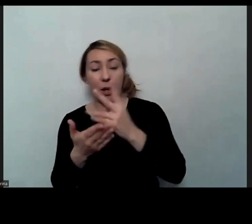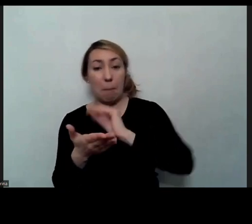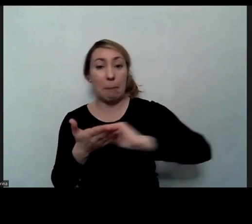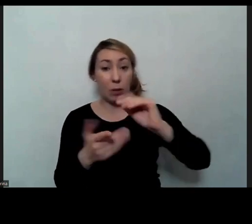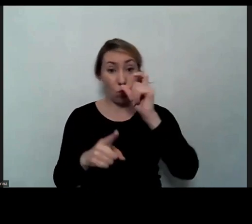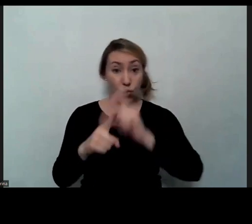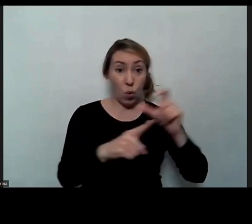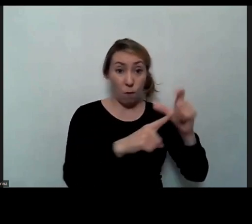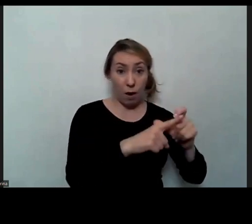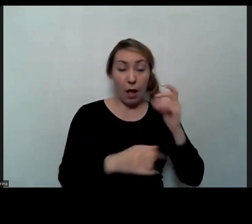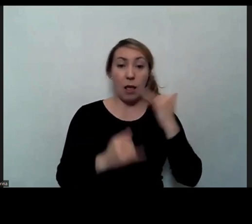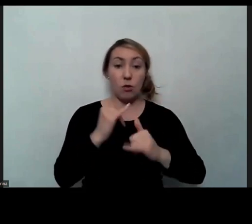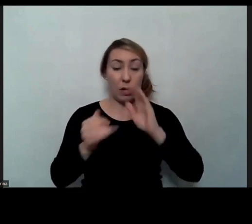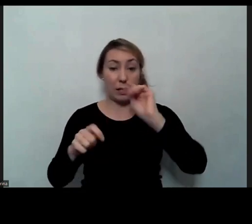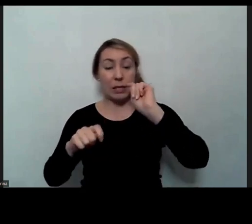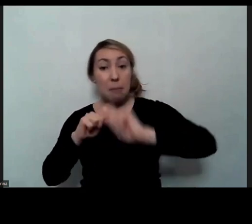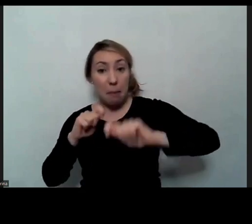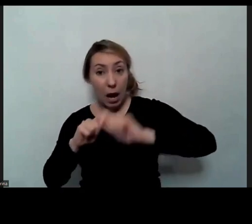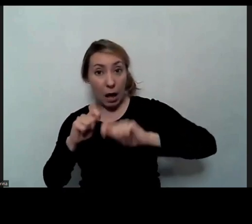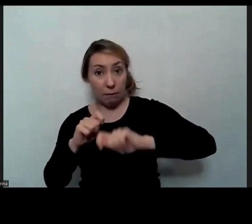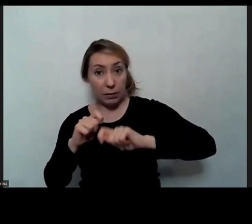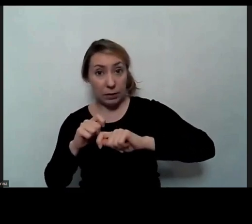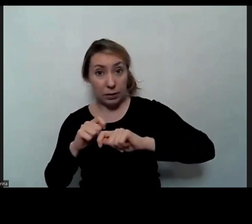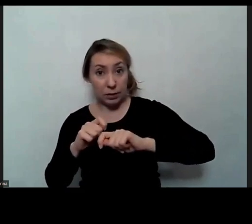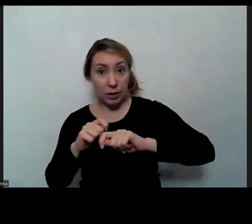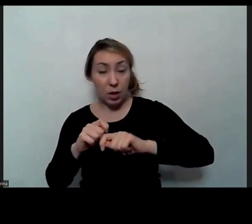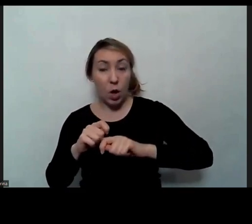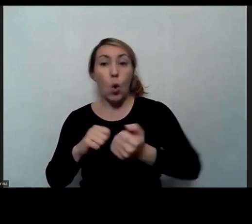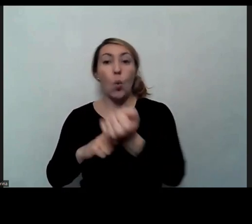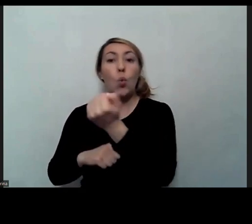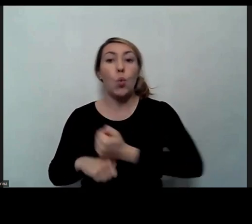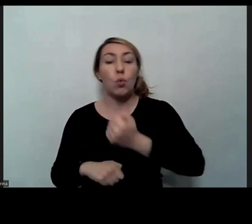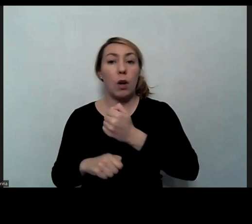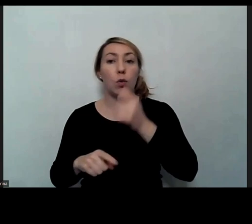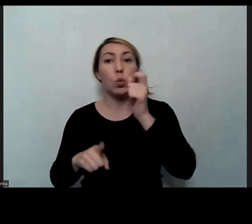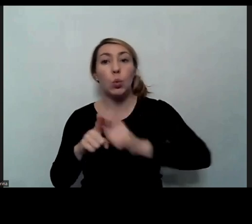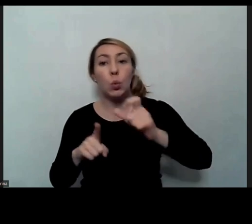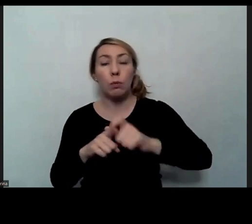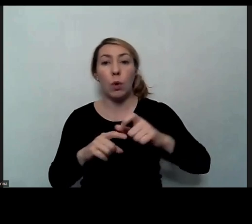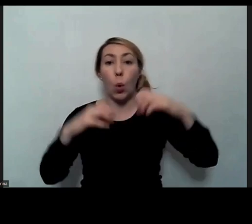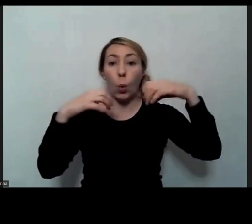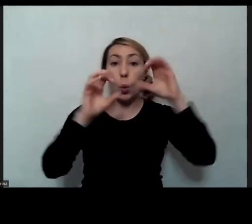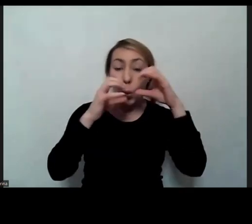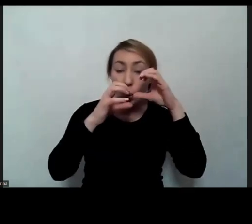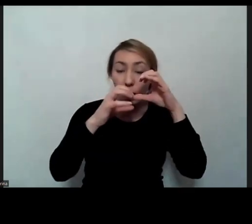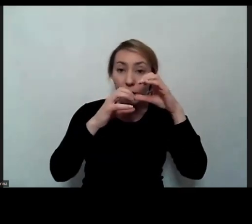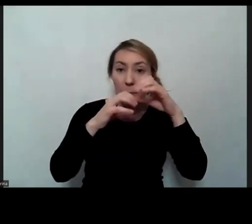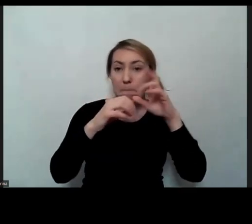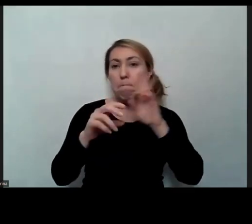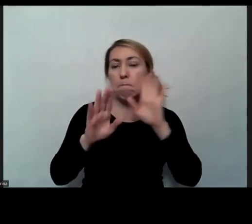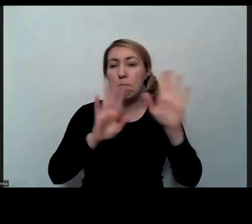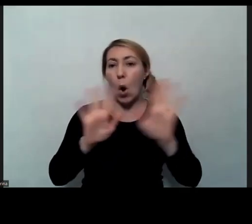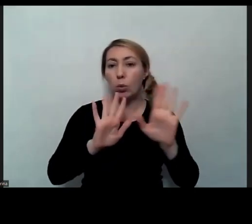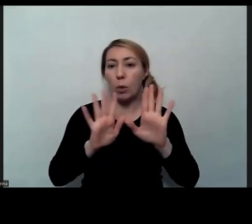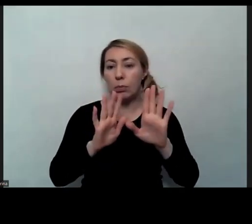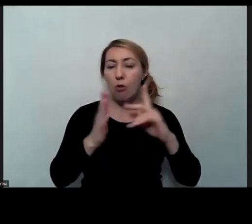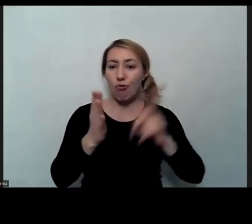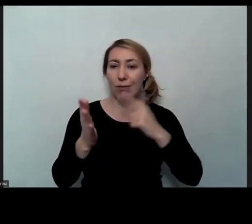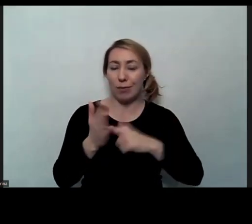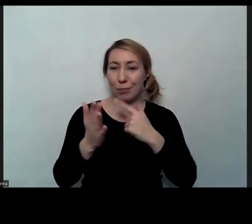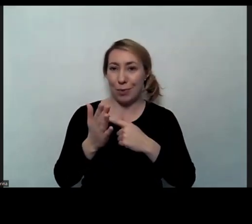i pisać, jeśli sprawdzimy nawet sobie używanie tych słów w wyszukiwarce Google, mają podobną